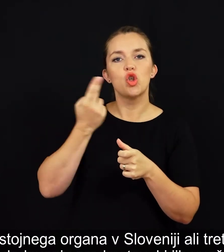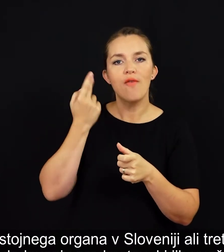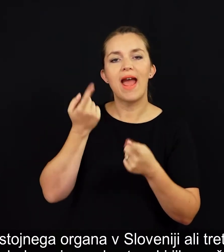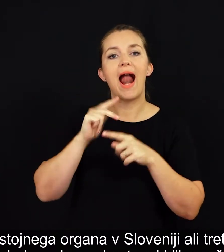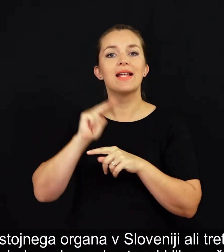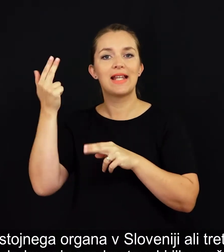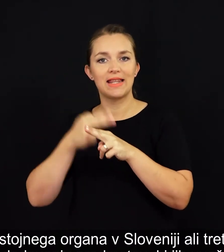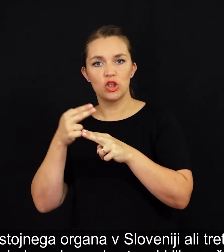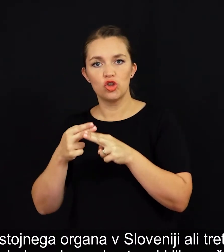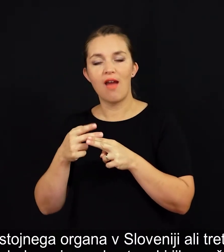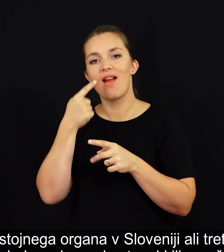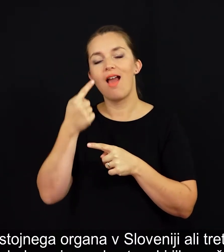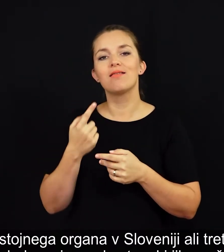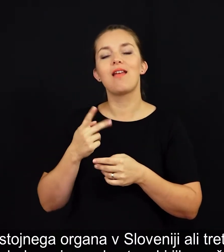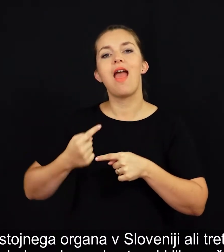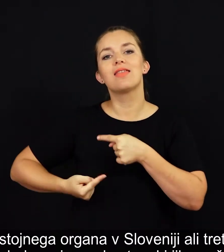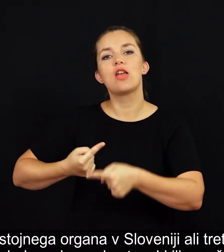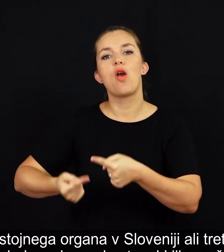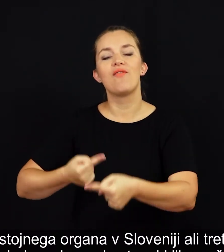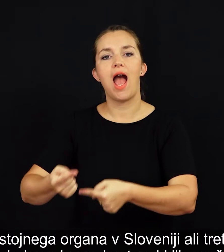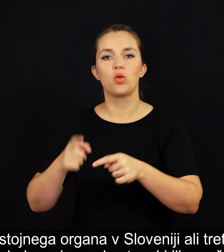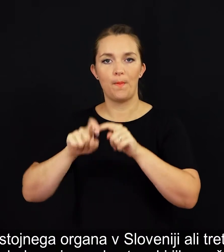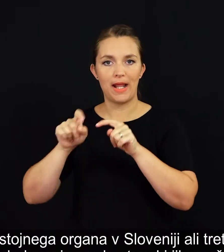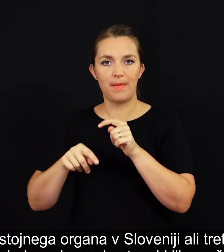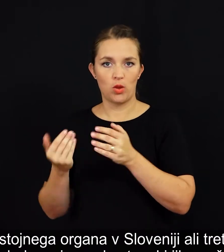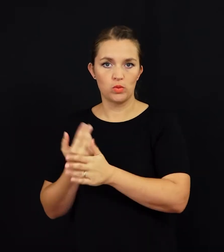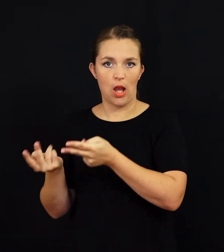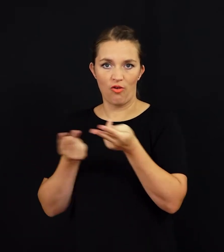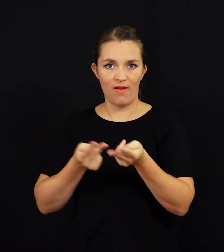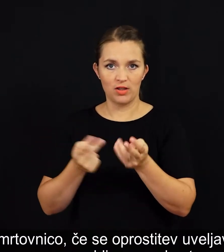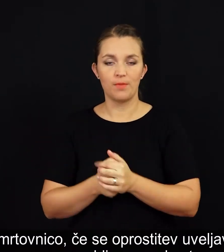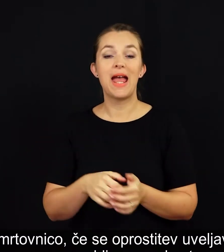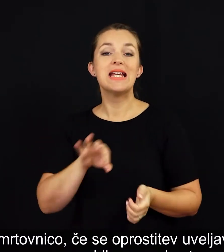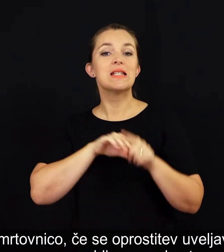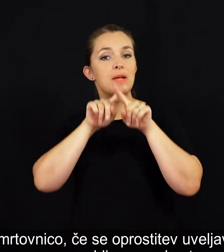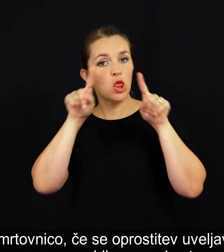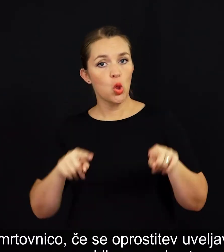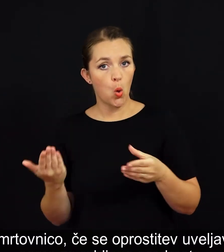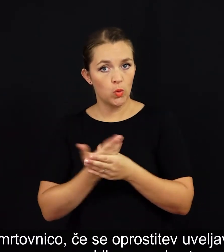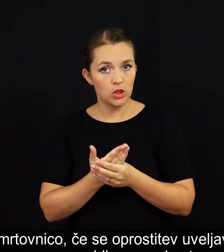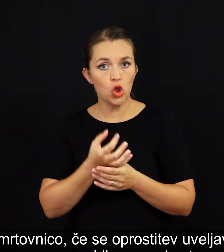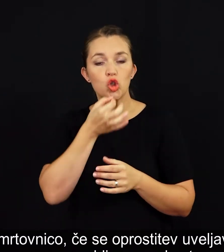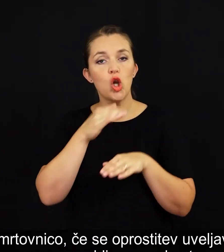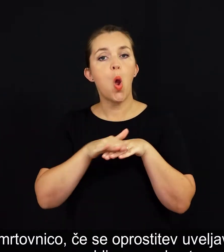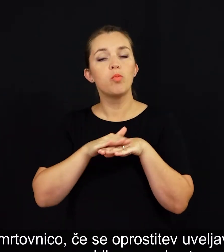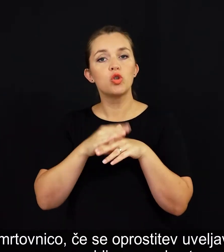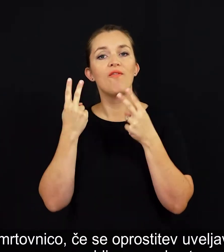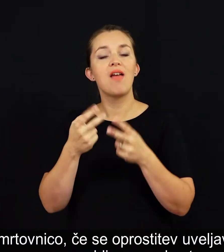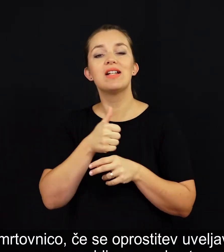tretji državi o dedovanju predmetov, ki jih uvaža, smrtovnico, če se oprostitev uveljavlja samo za